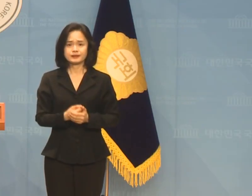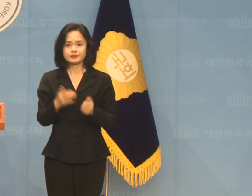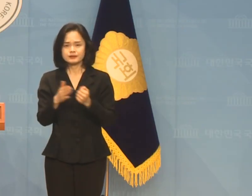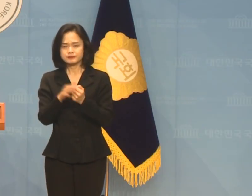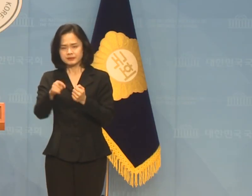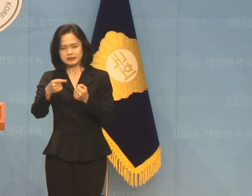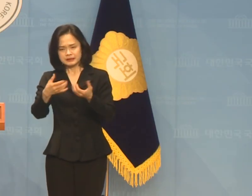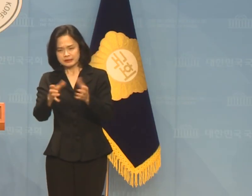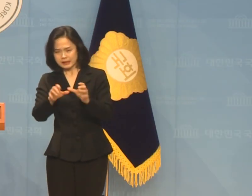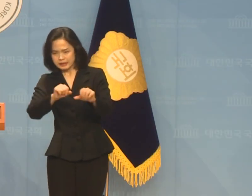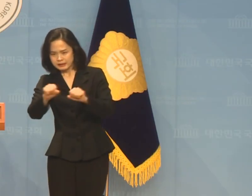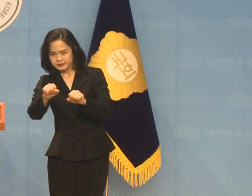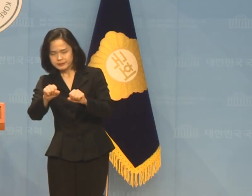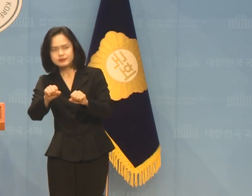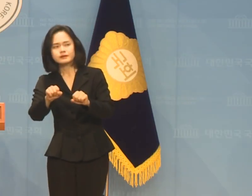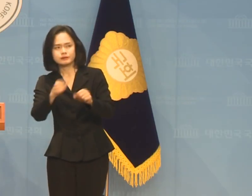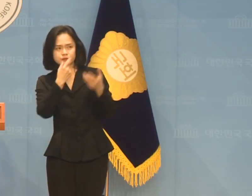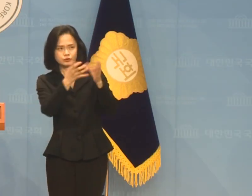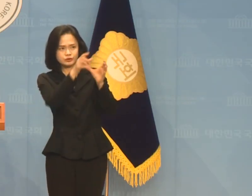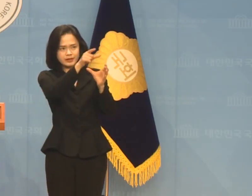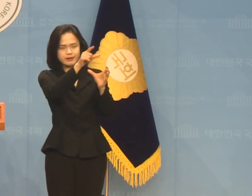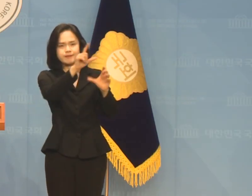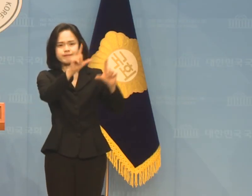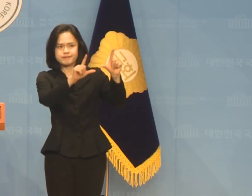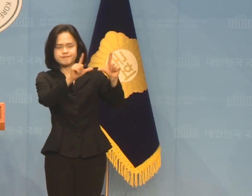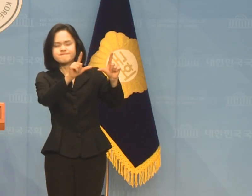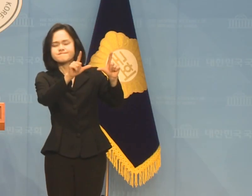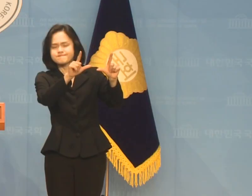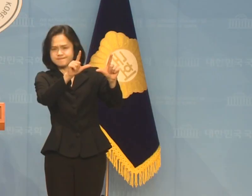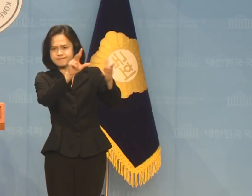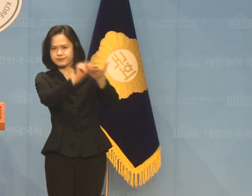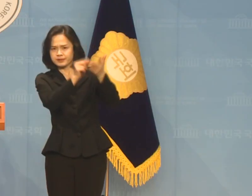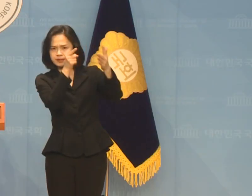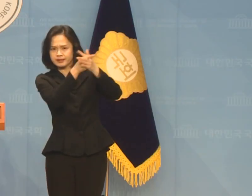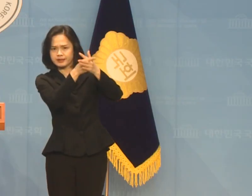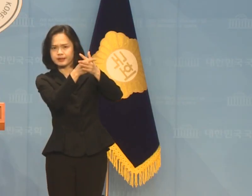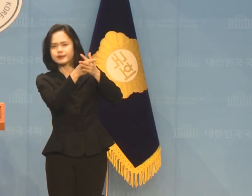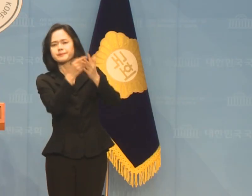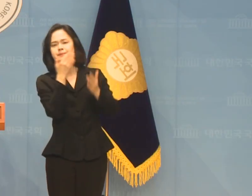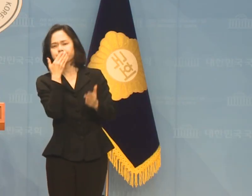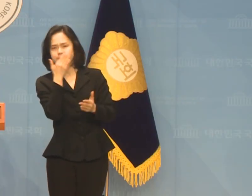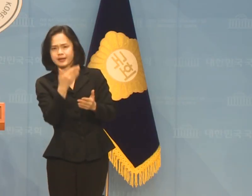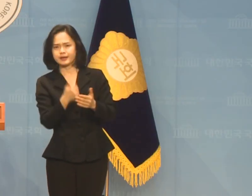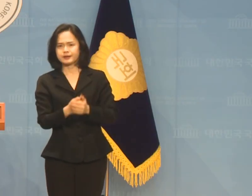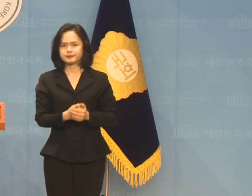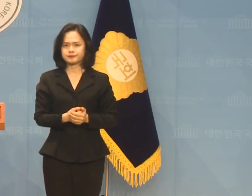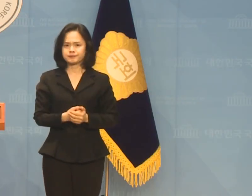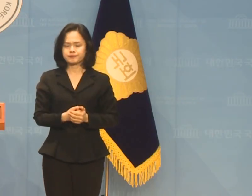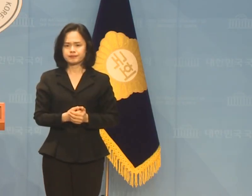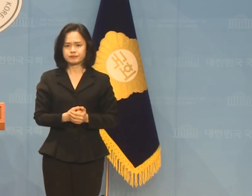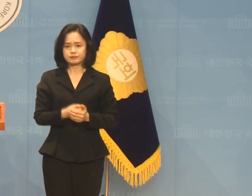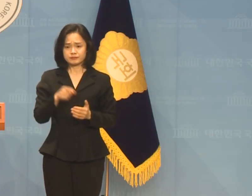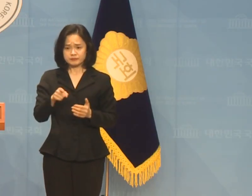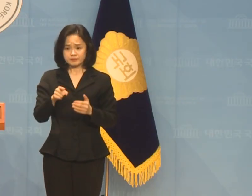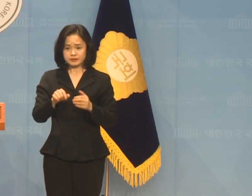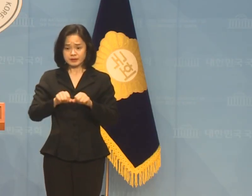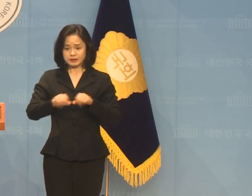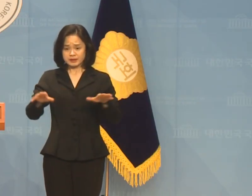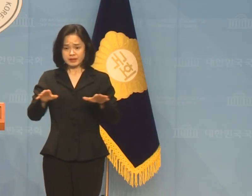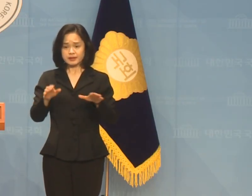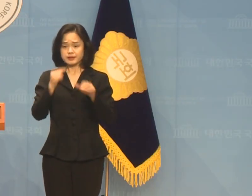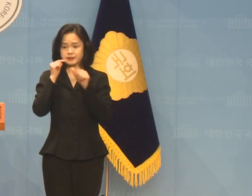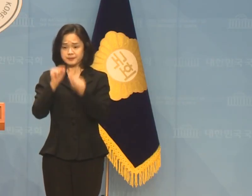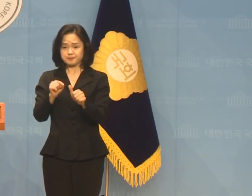2014년 통진당이 해산된 지 10년이 지난 오늘날에도 통진당 세력인 경기동부연합